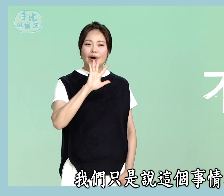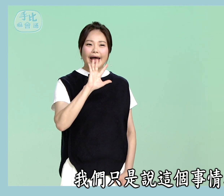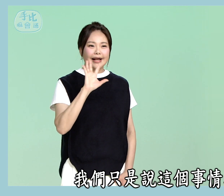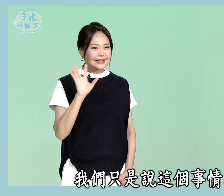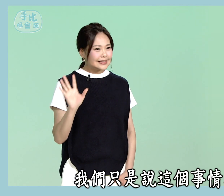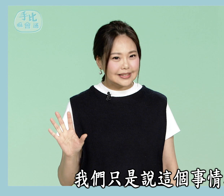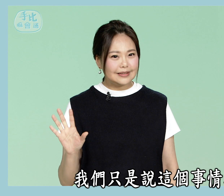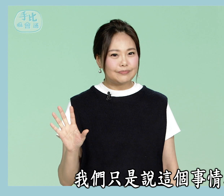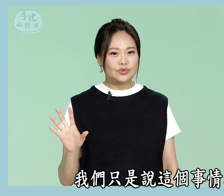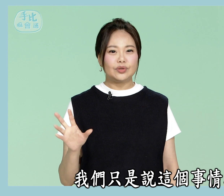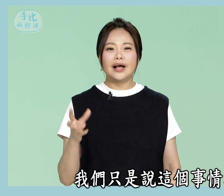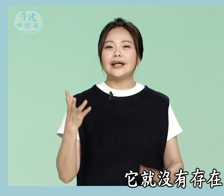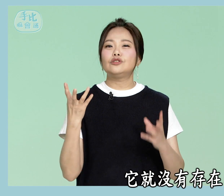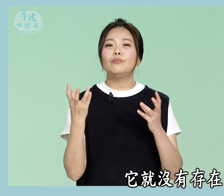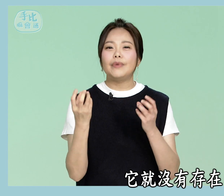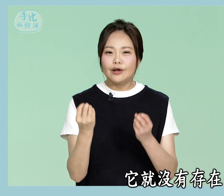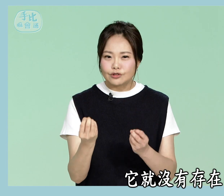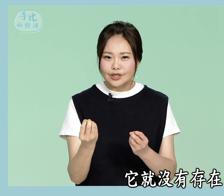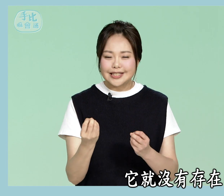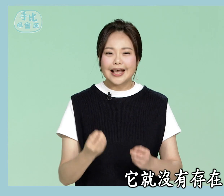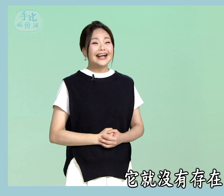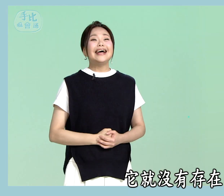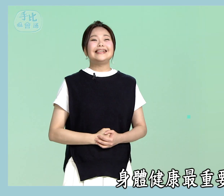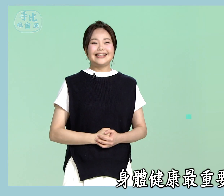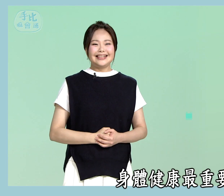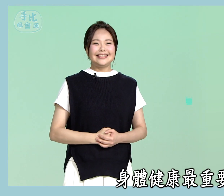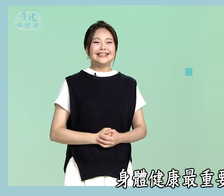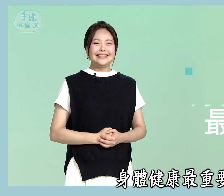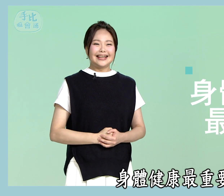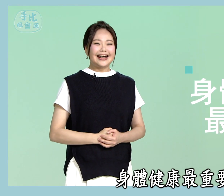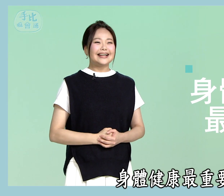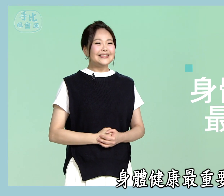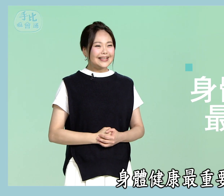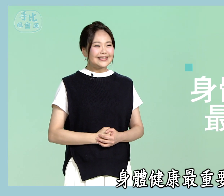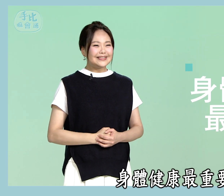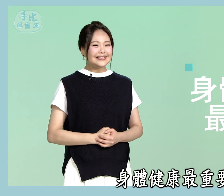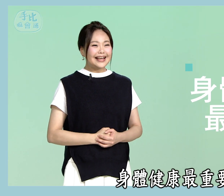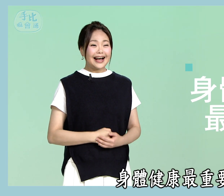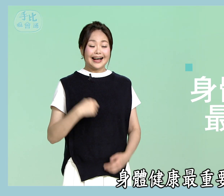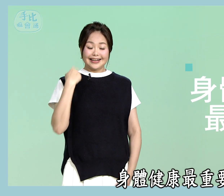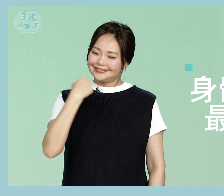呀这个事情不重要，它就没有存在。身体健康最重要。